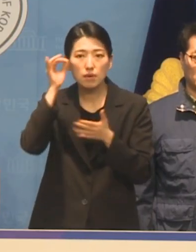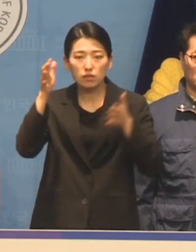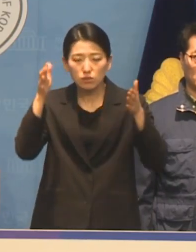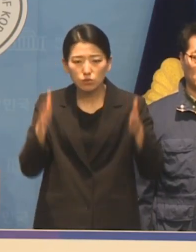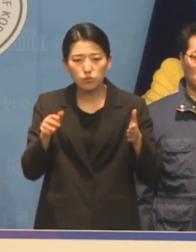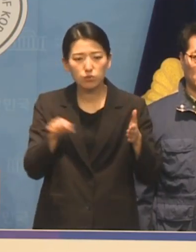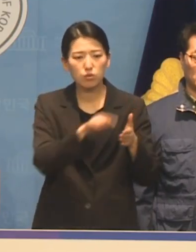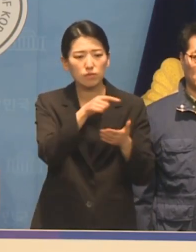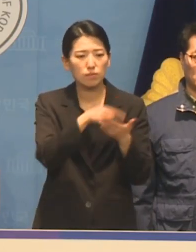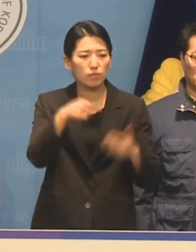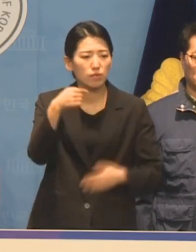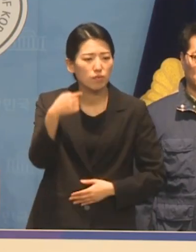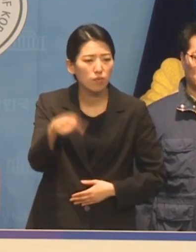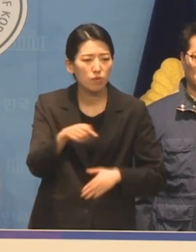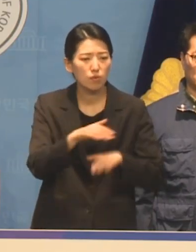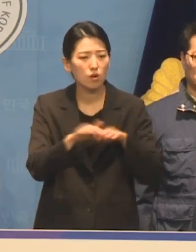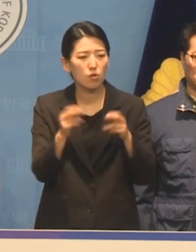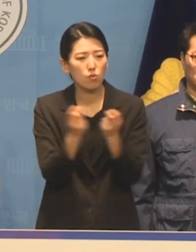마련하기 위해서였습니다.